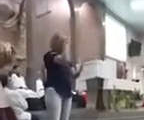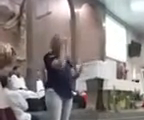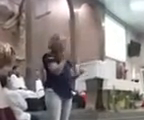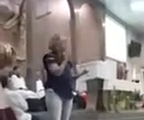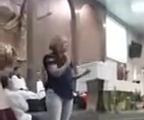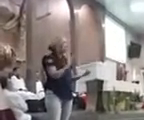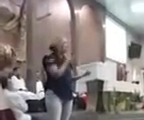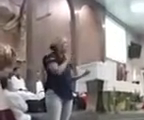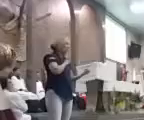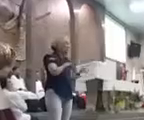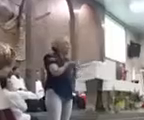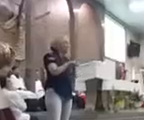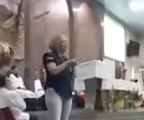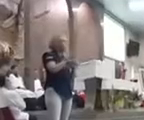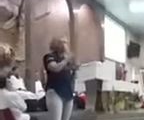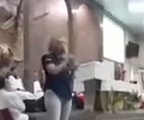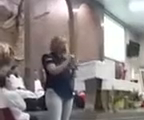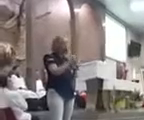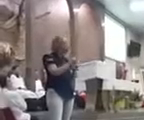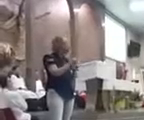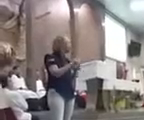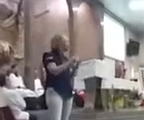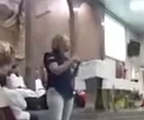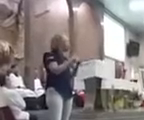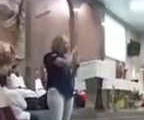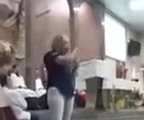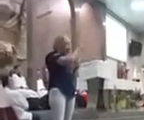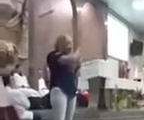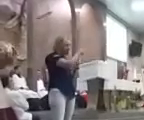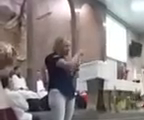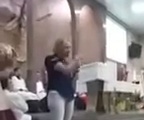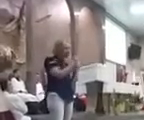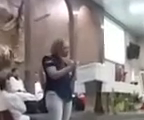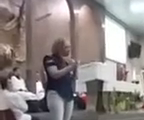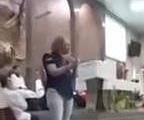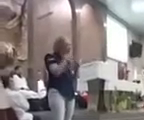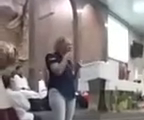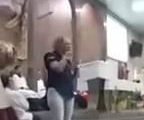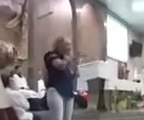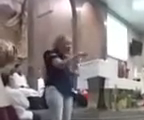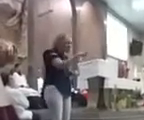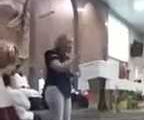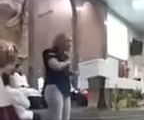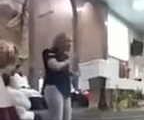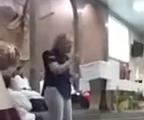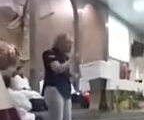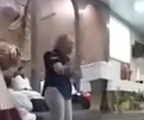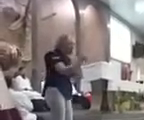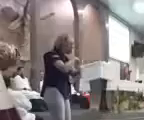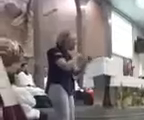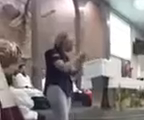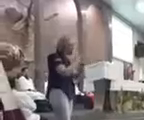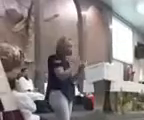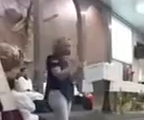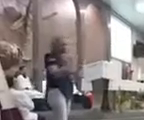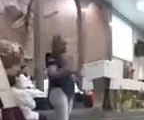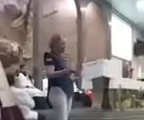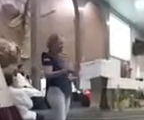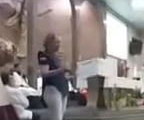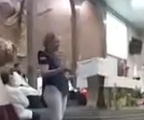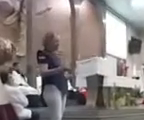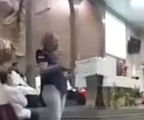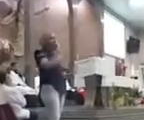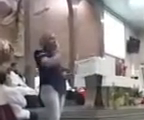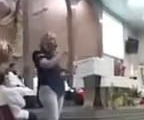ali e diz: você pode entrar porque você é boazinho, você não entra porque você é mauzinho. Não dá para fazer isso.